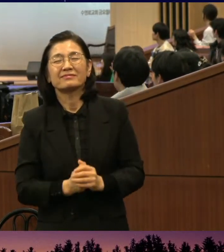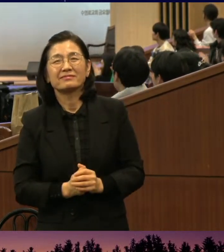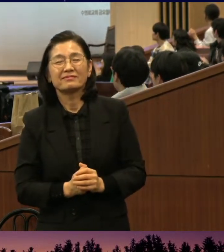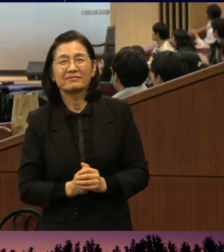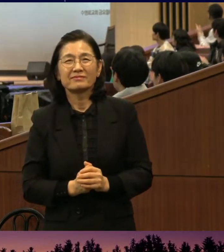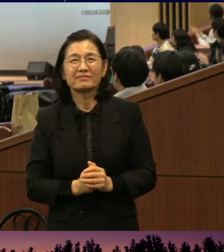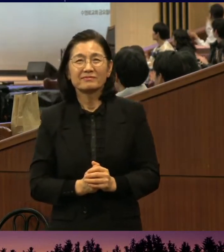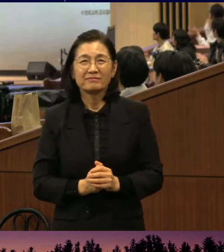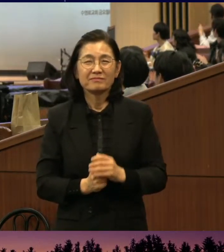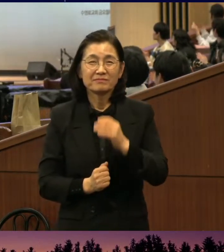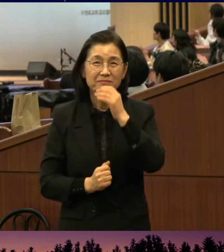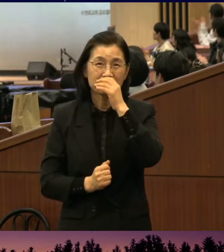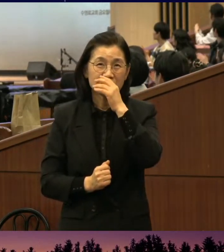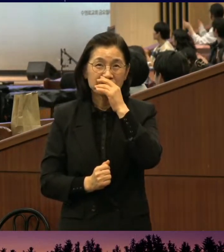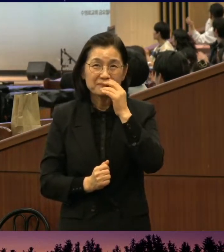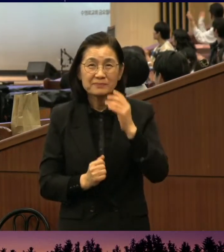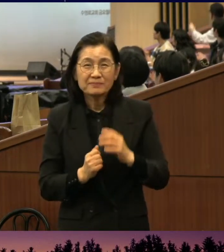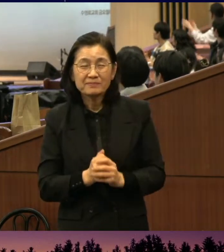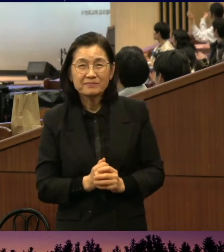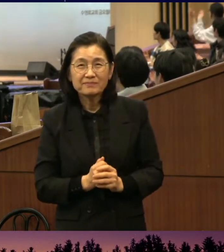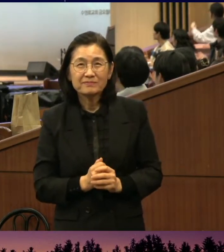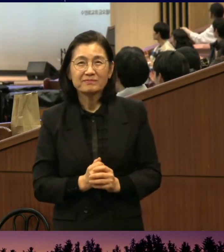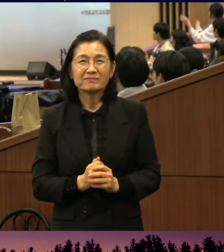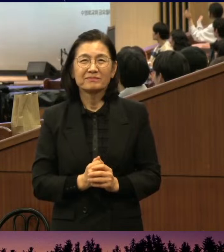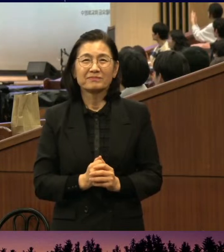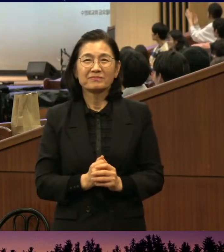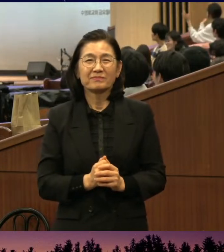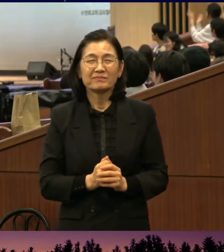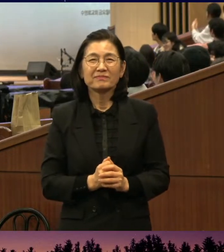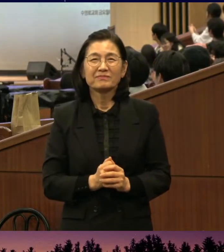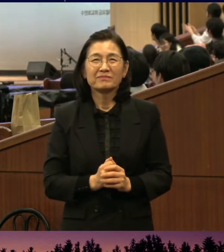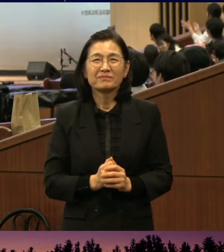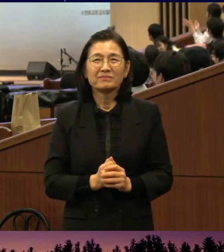스타들이요, 스타들. 아주 그냥 대단해.